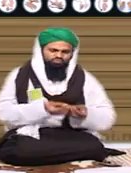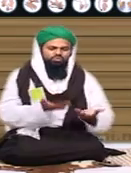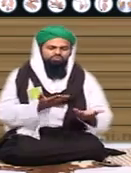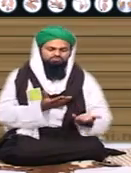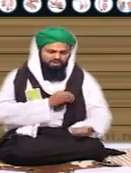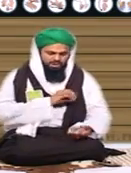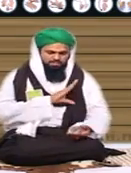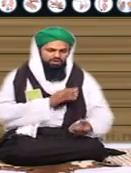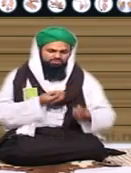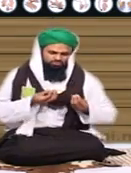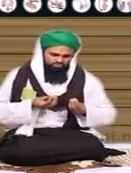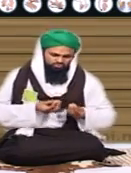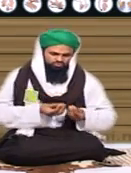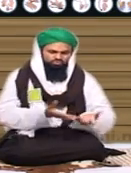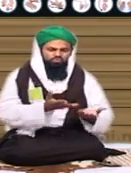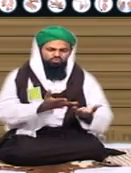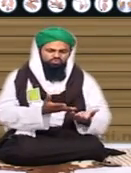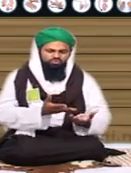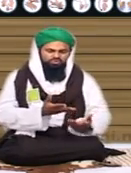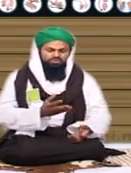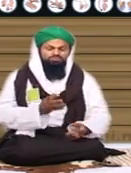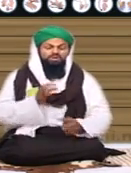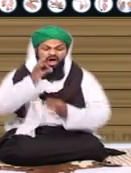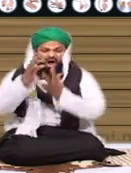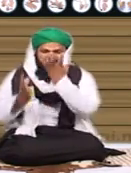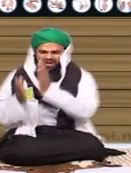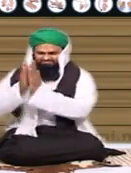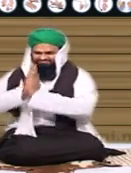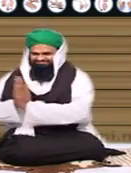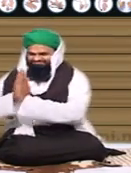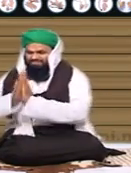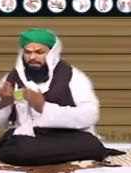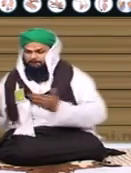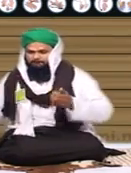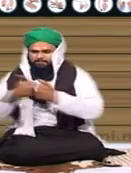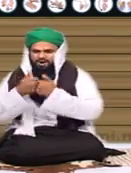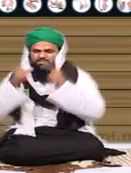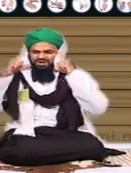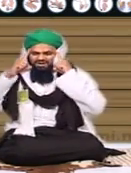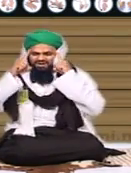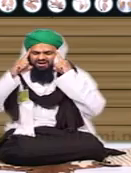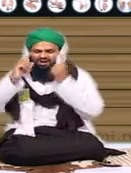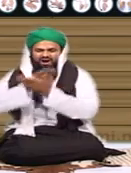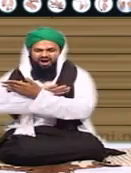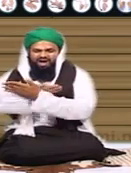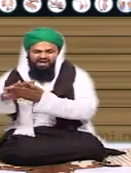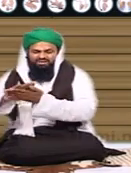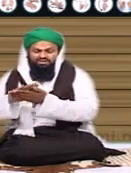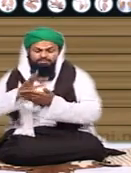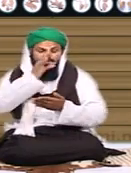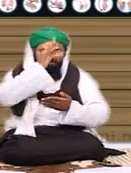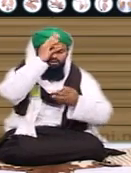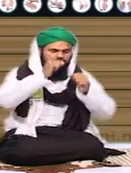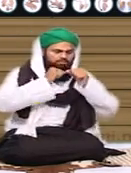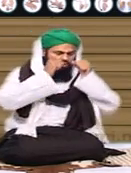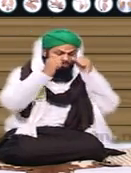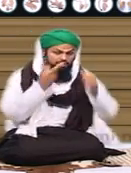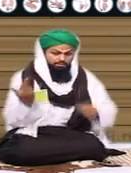افسوس کا موقع اس سے پہلے کیوں نہ ہم آتش پرستوں جیسی صورت ختم کر کے مصطفیٰ جیسی نورانی شکل بنا لیں،